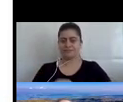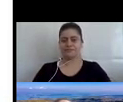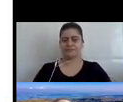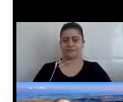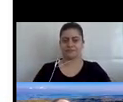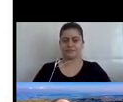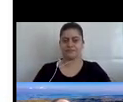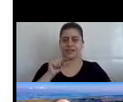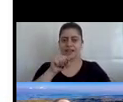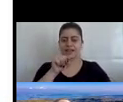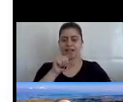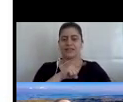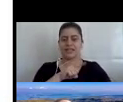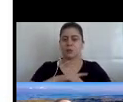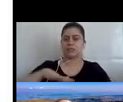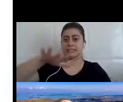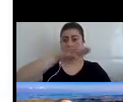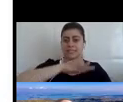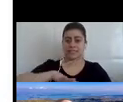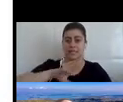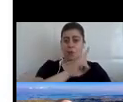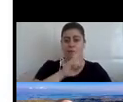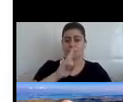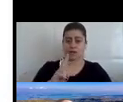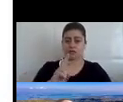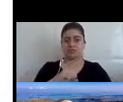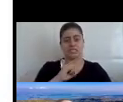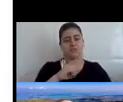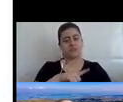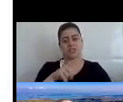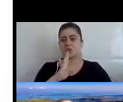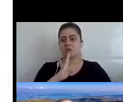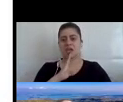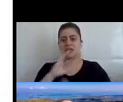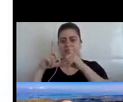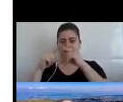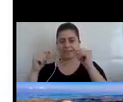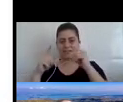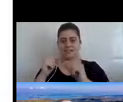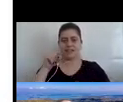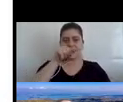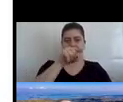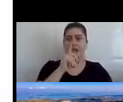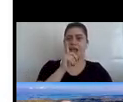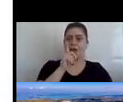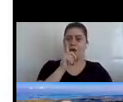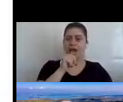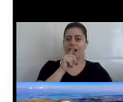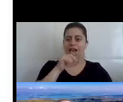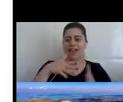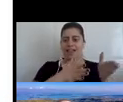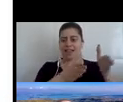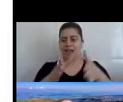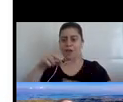E aqui esse cenário urbano, né? Então, só para quem não conhece Brasília, aqui está o braço do Lago Norte, aqui a gente tem